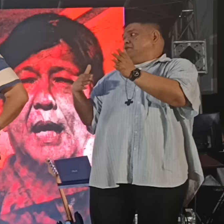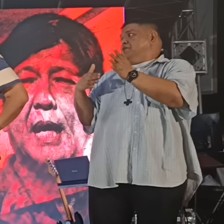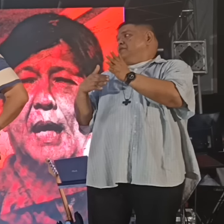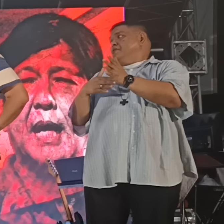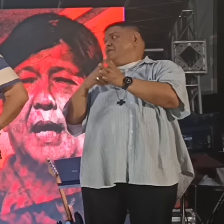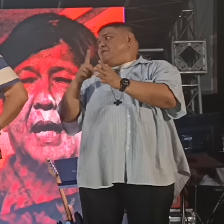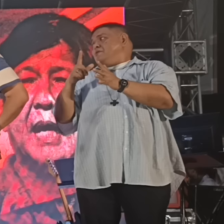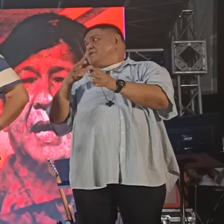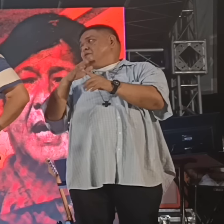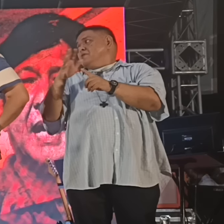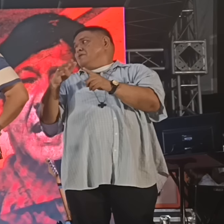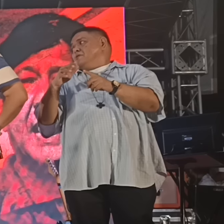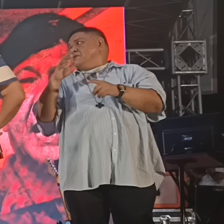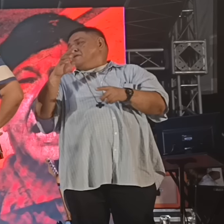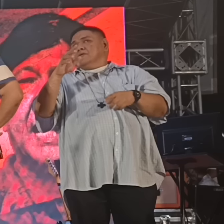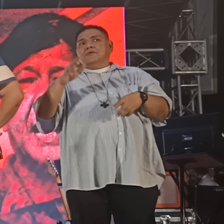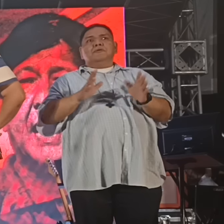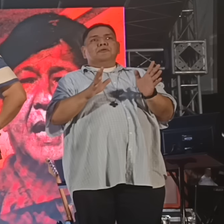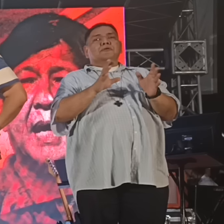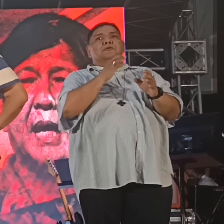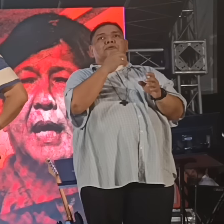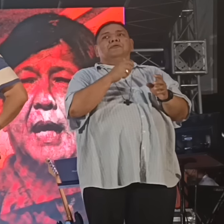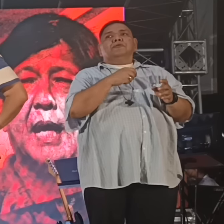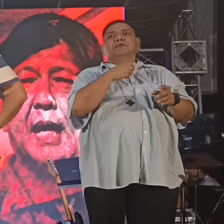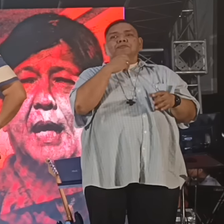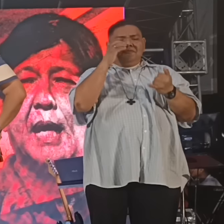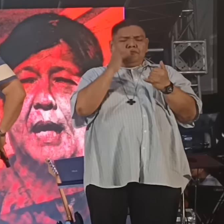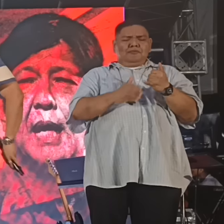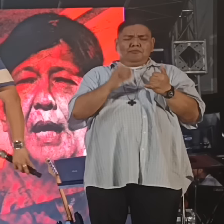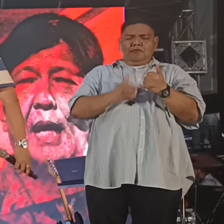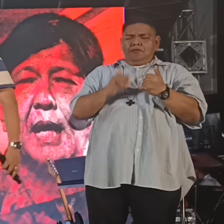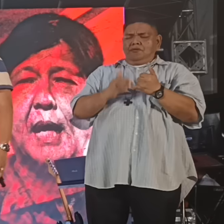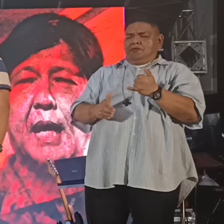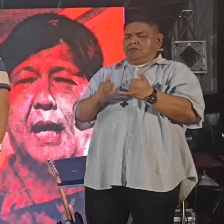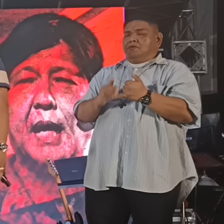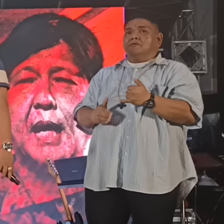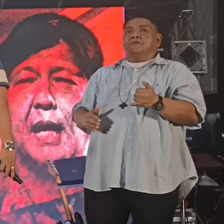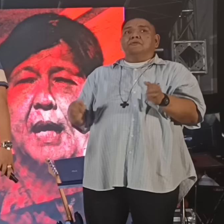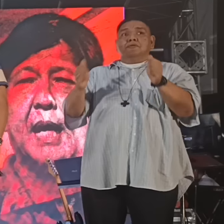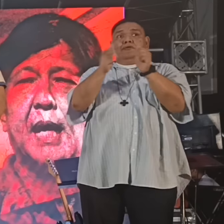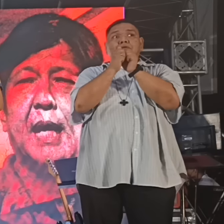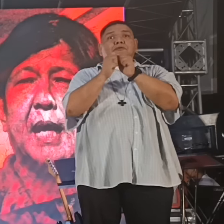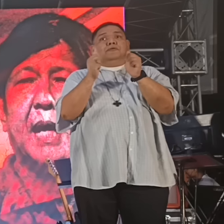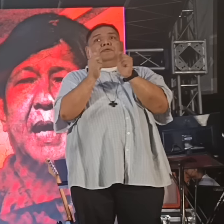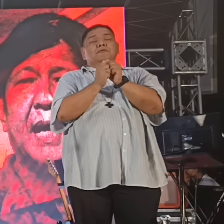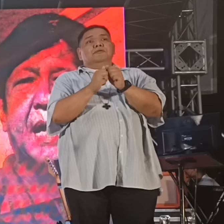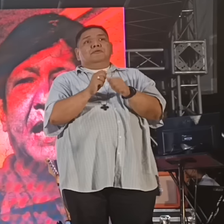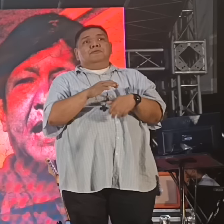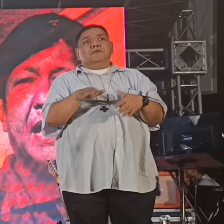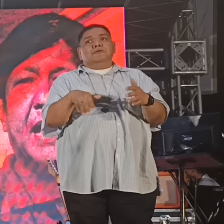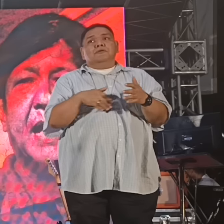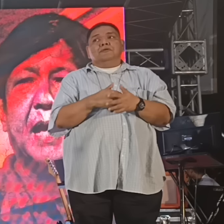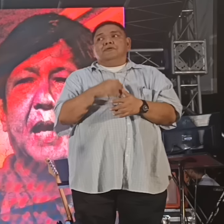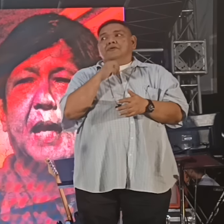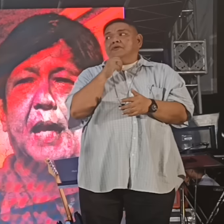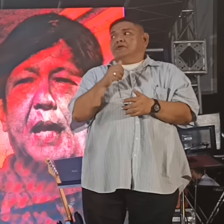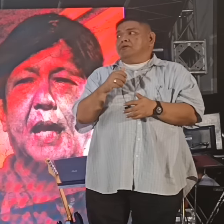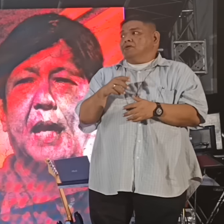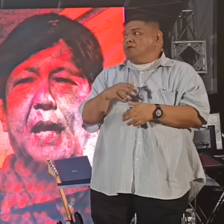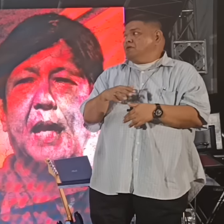ang bayan at talaga namang hindi po siya nagpahuli para makiisa sa aking ipinaglalaban dito